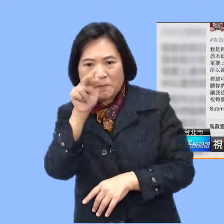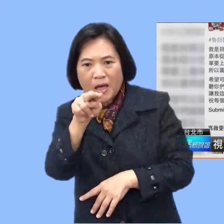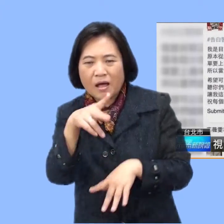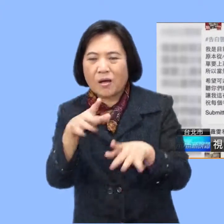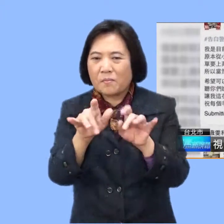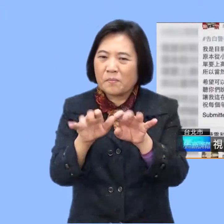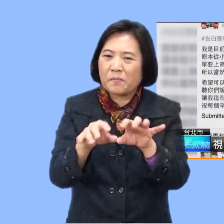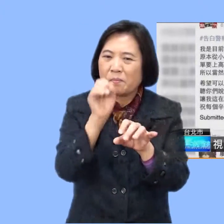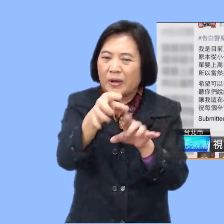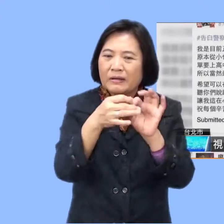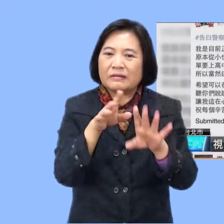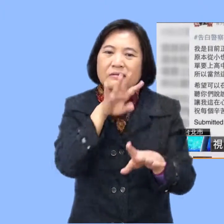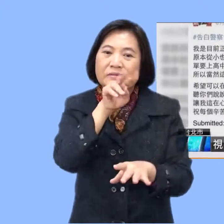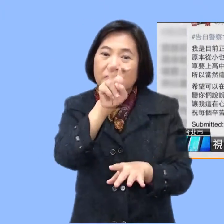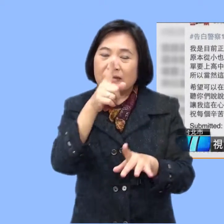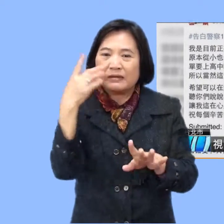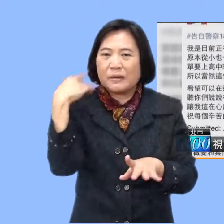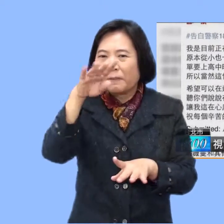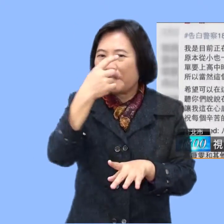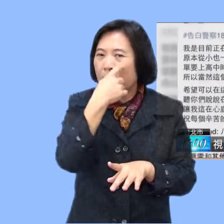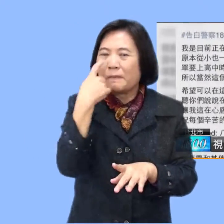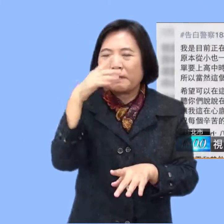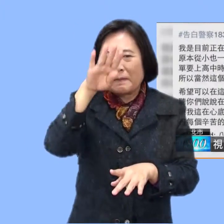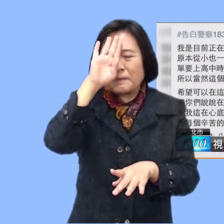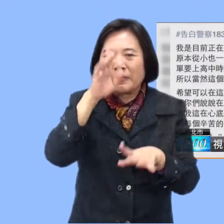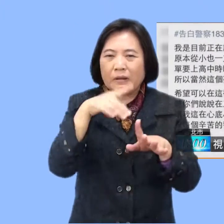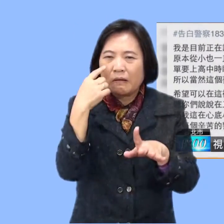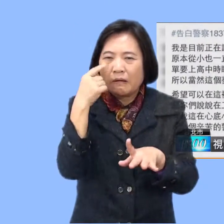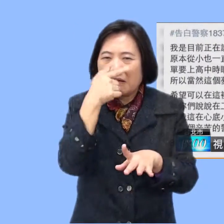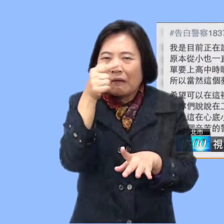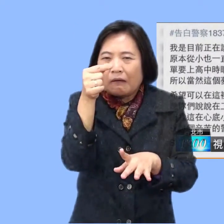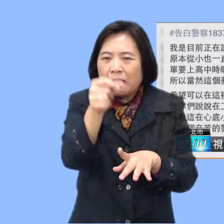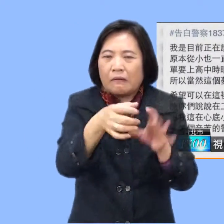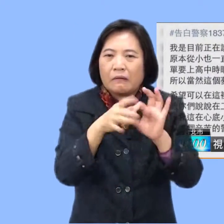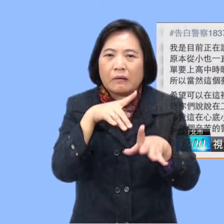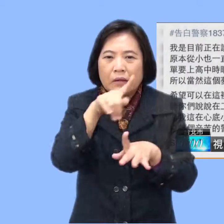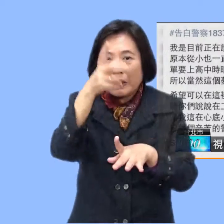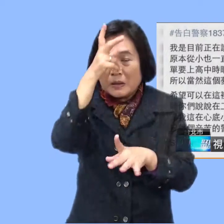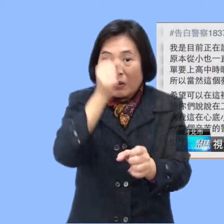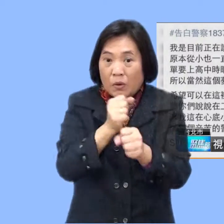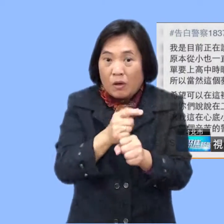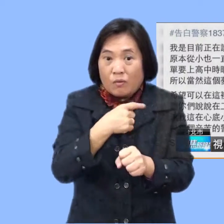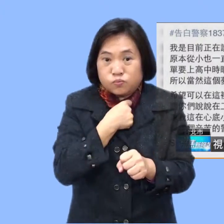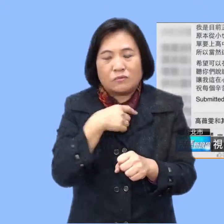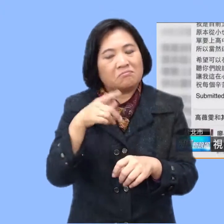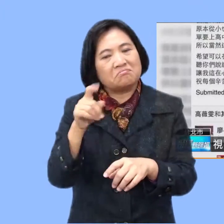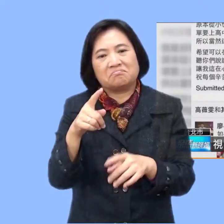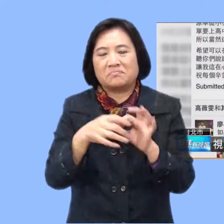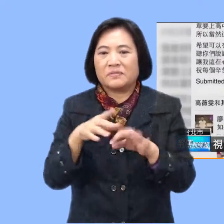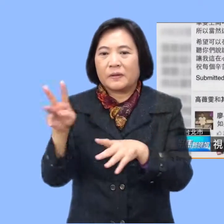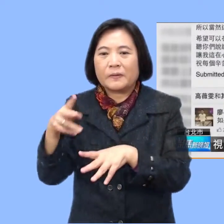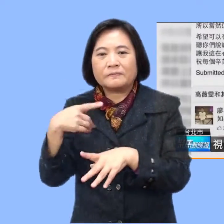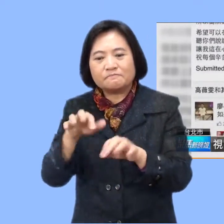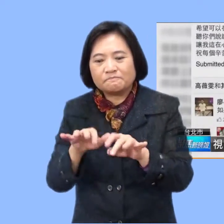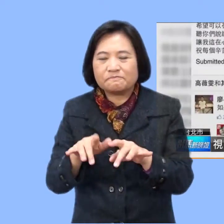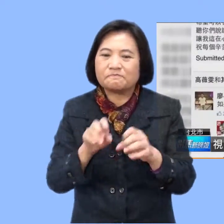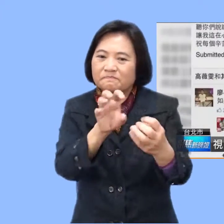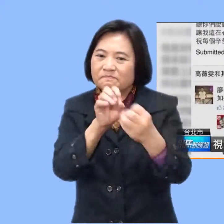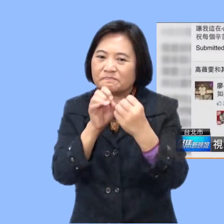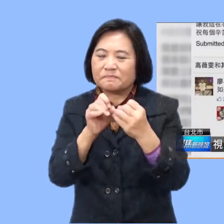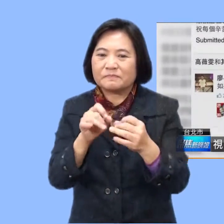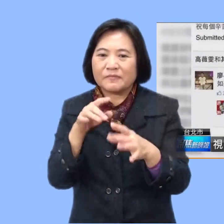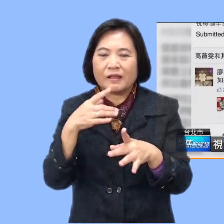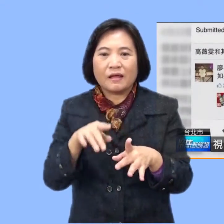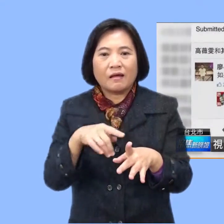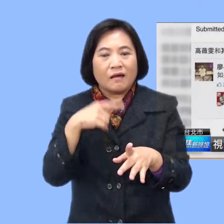障生吕冠霖发文，21岁的他因为神经病变，视力只剩下 0.02， 无法实现当警察的梦想。于是廖维恩在底下留言，